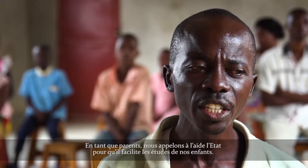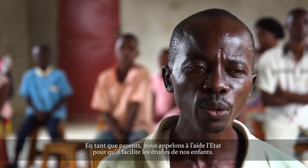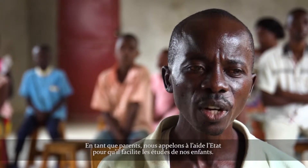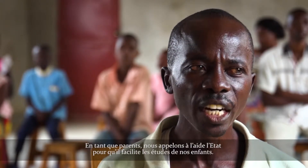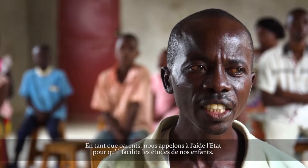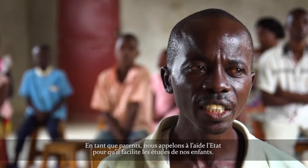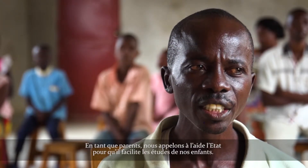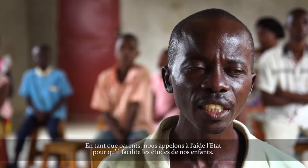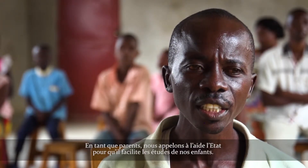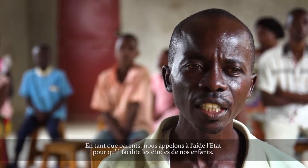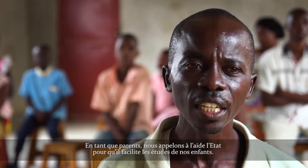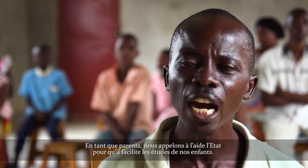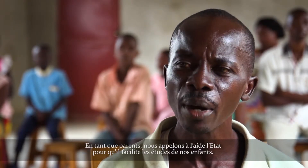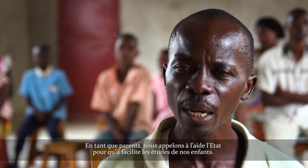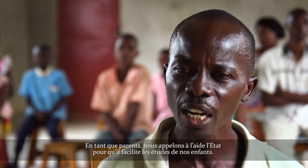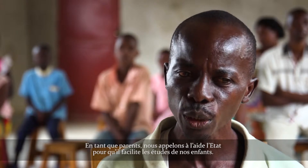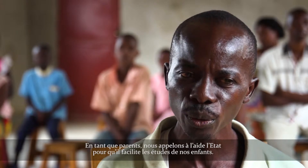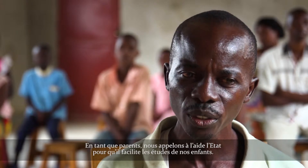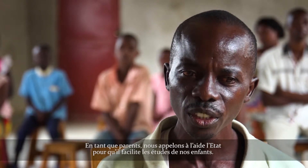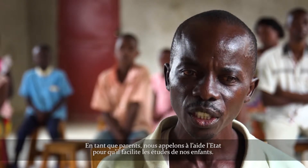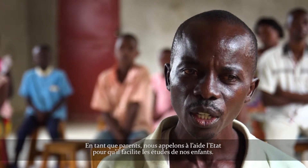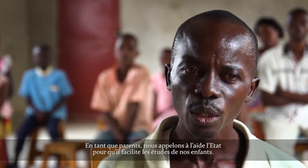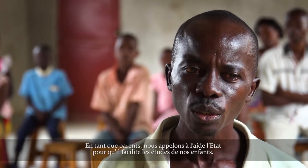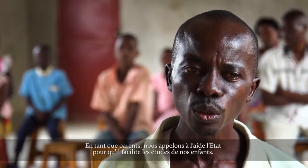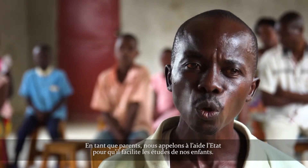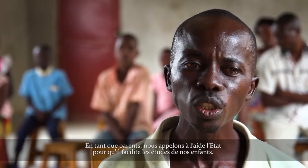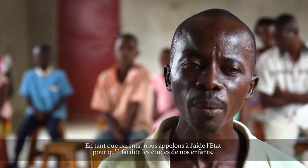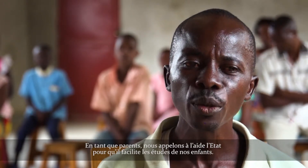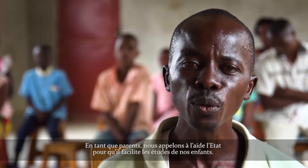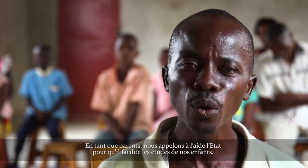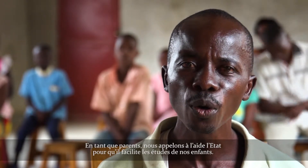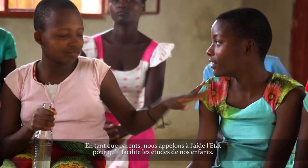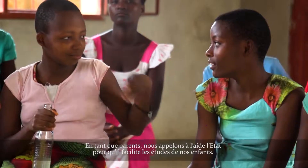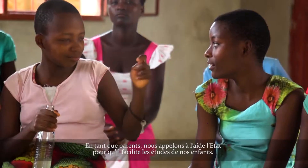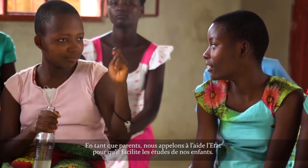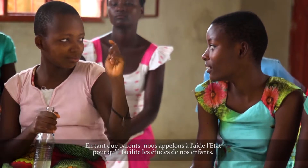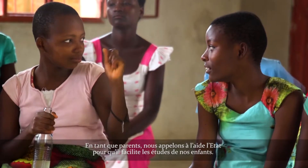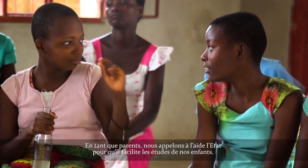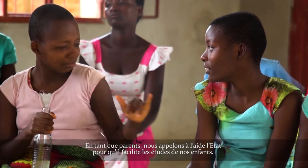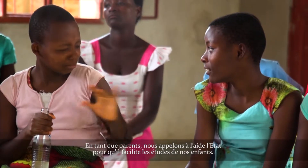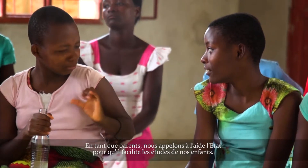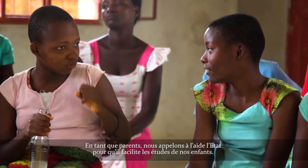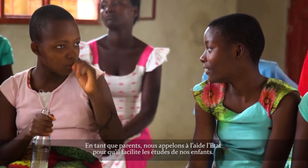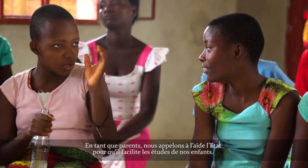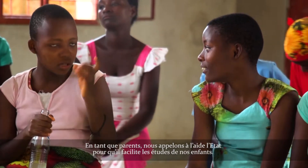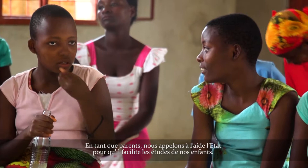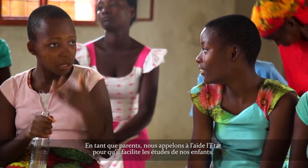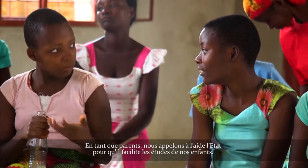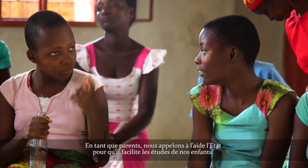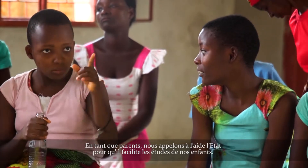nuko hanini nk'abana bacu twosaba yuko mu minsi za leta yoborohereza kugira ngo baze barabananya